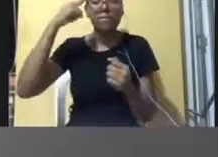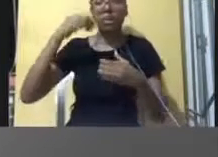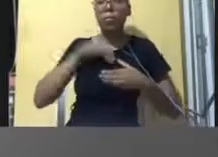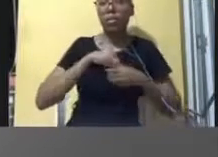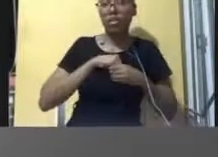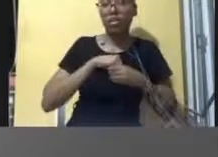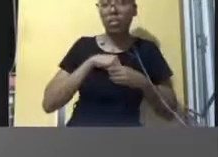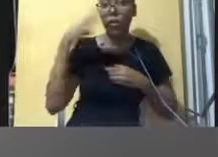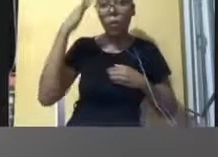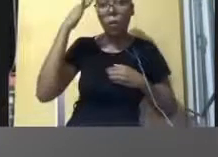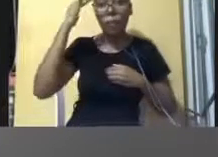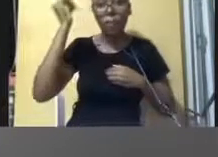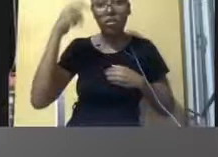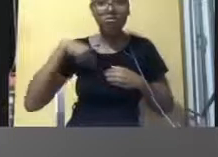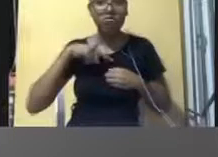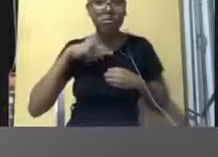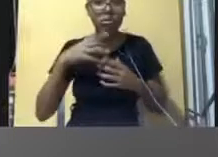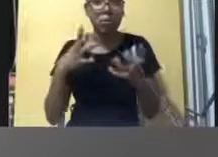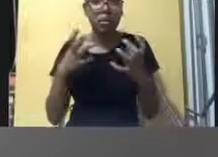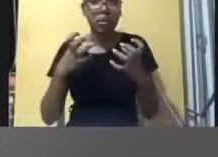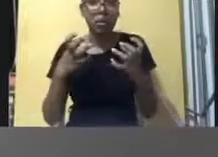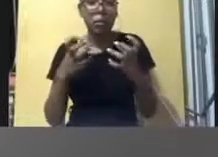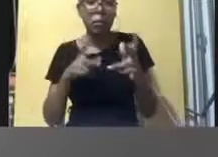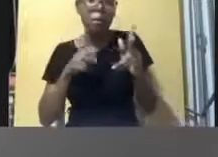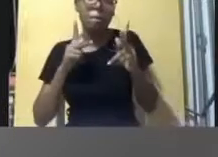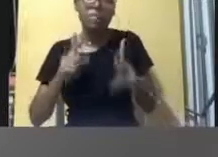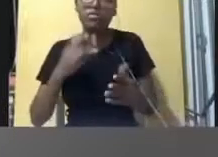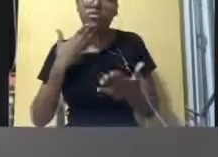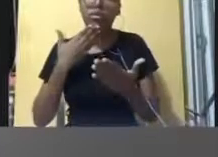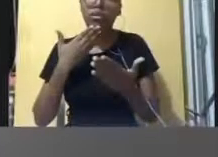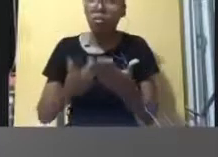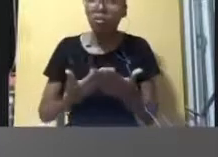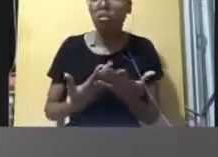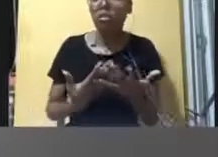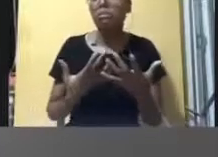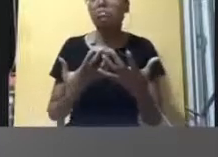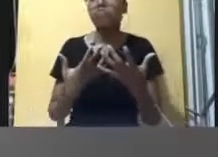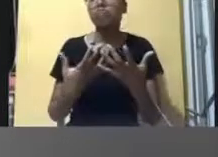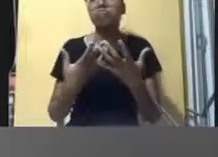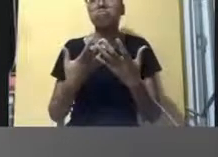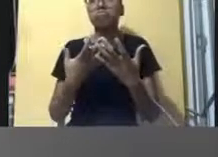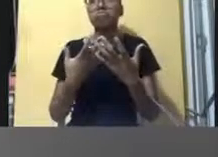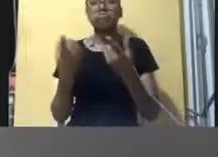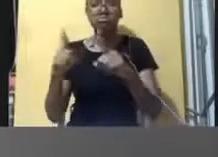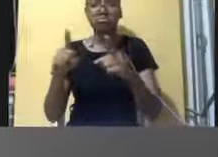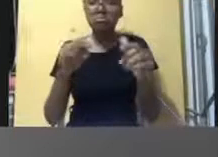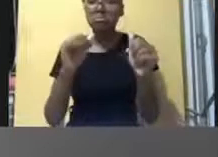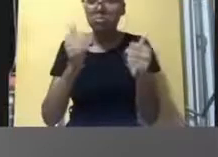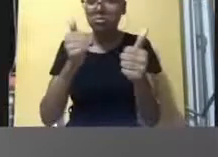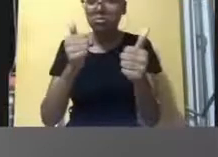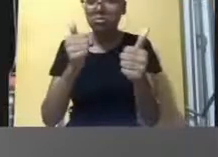nosotros queremos ser personas buenas y estar bien, ¿verdad? Entonces, dentro de eso podemos hablar